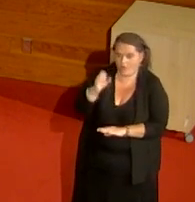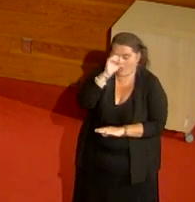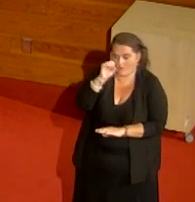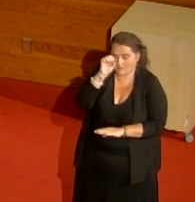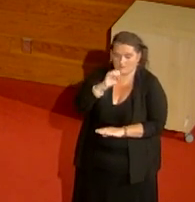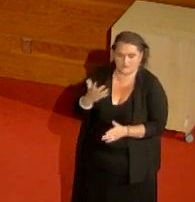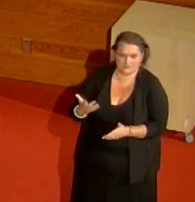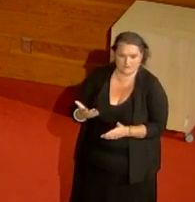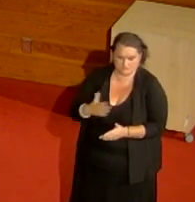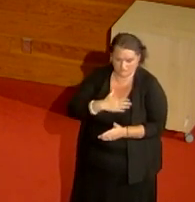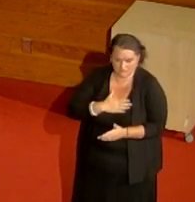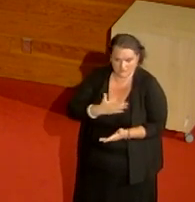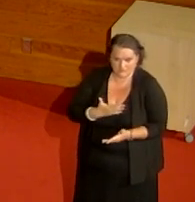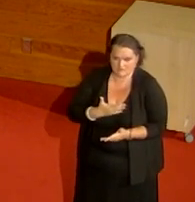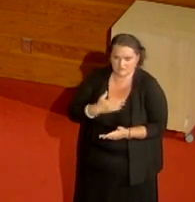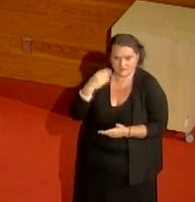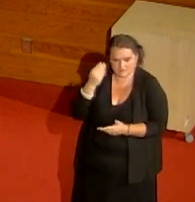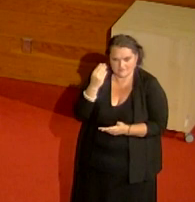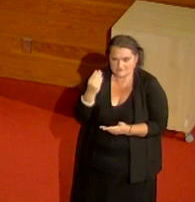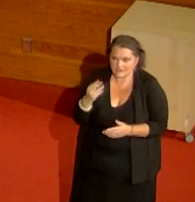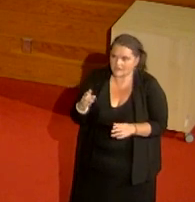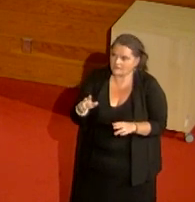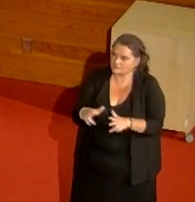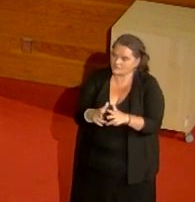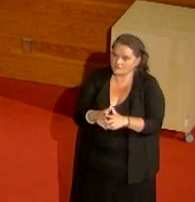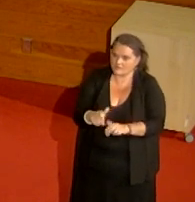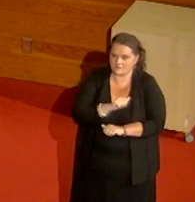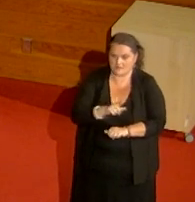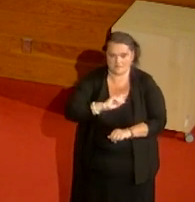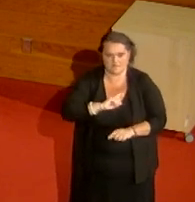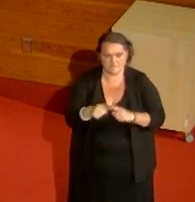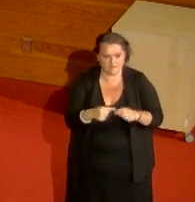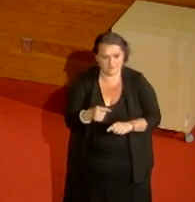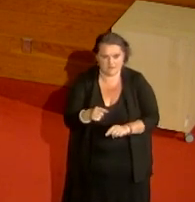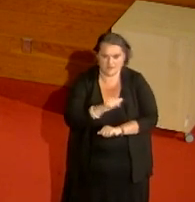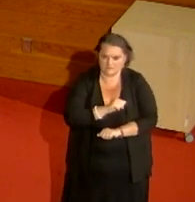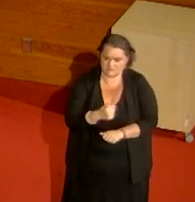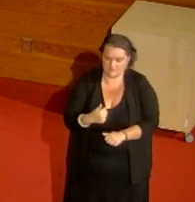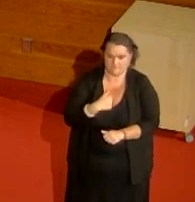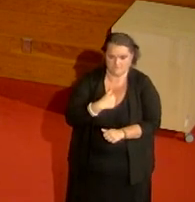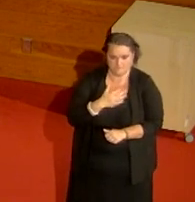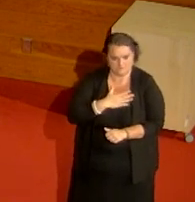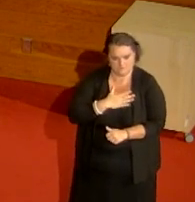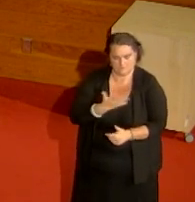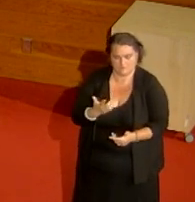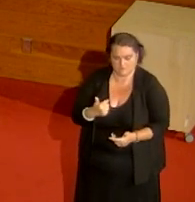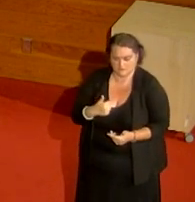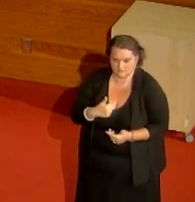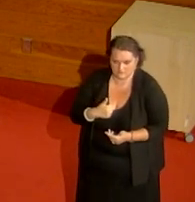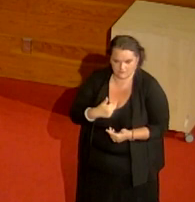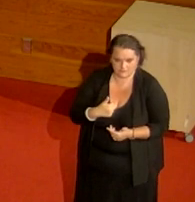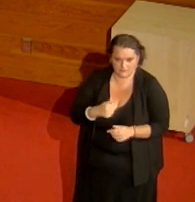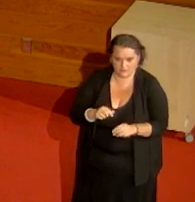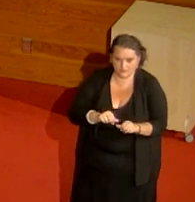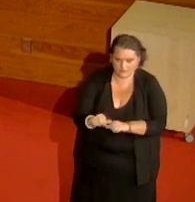expectativas propias lo que pensamos que espera la sociedad y la familia de nosotras cuando nos encontramos ante determinados